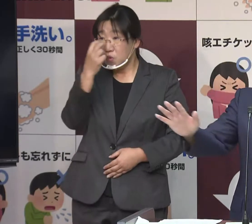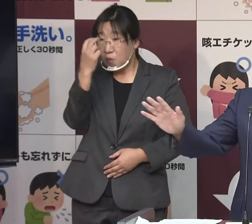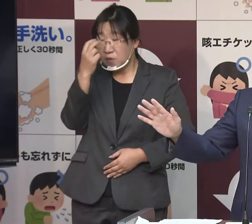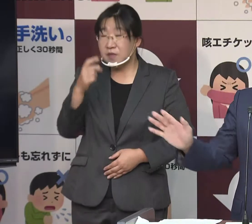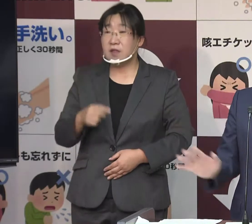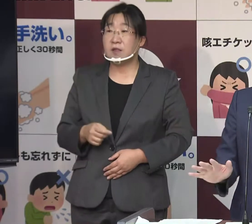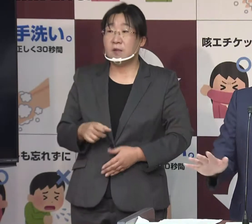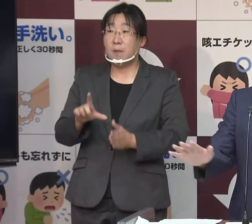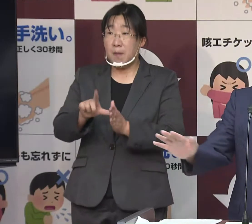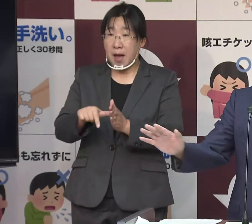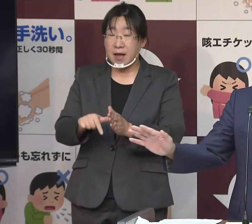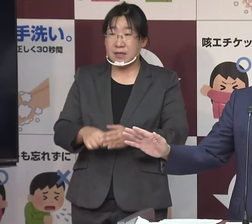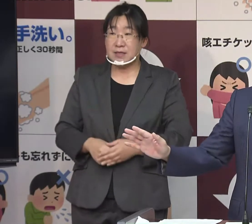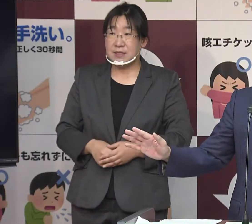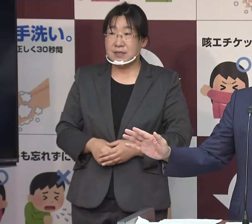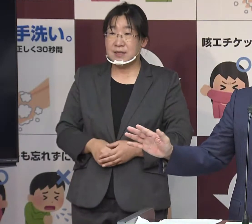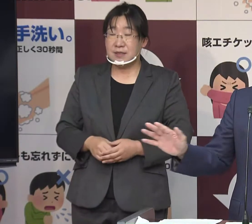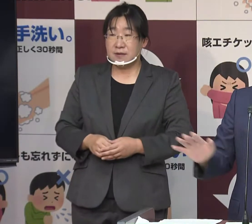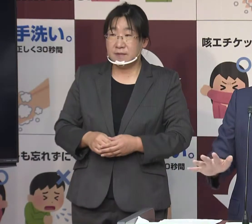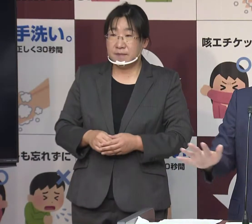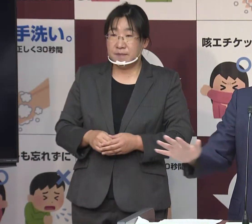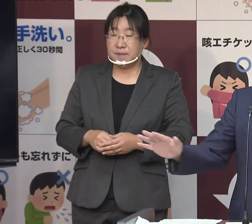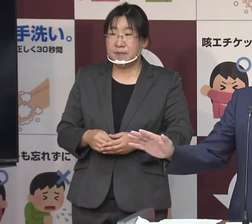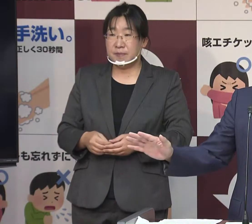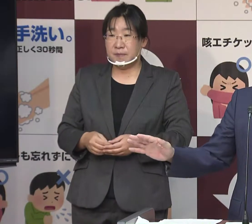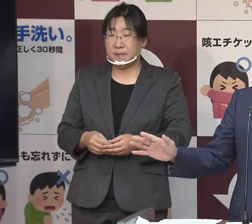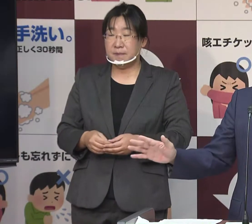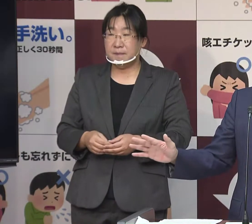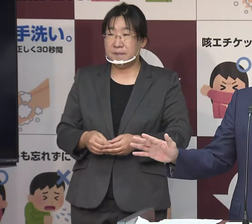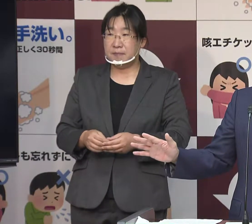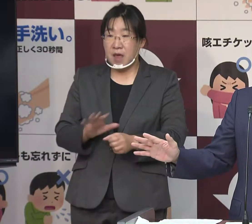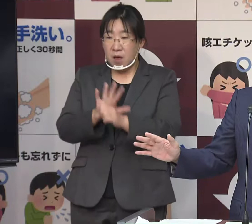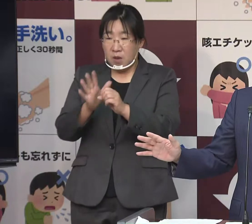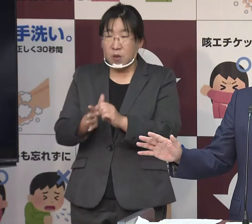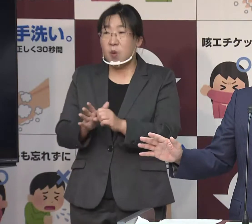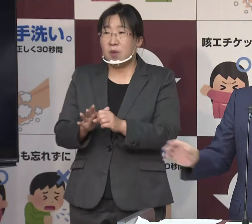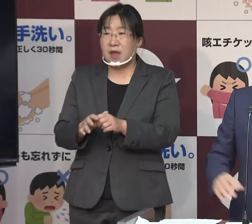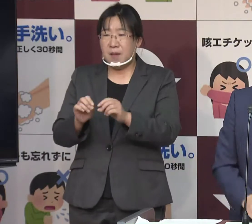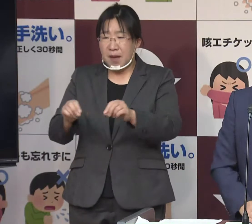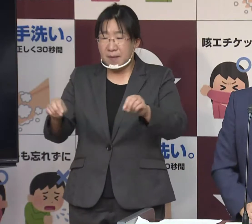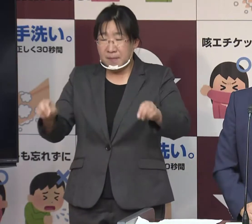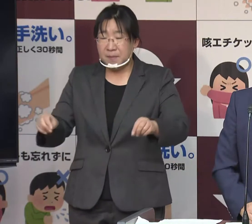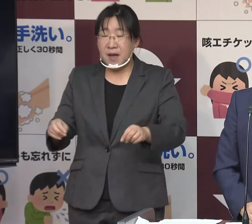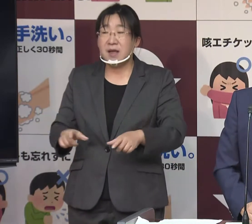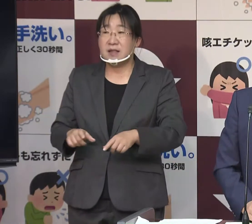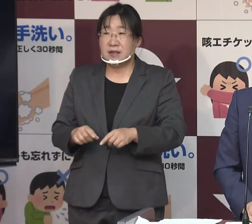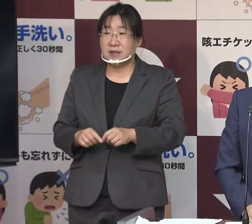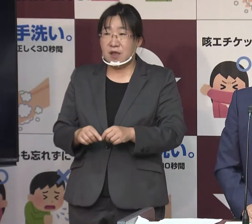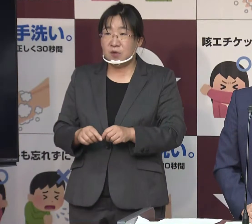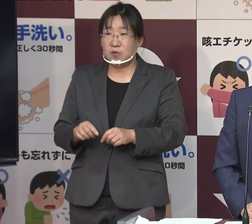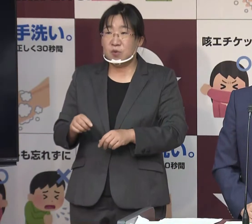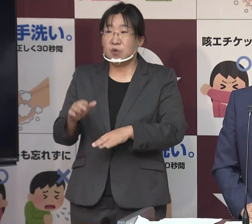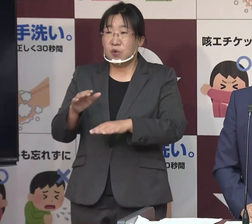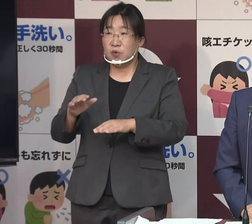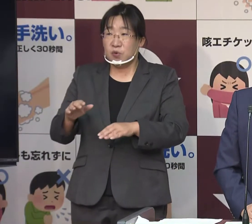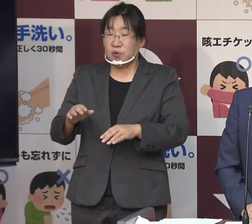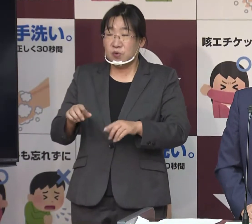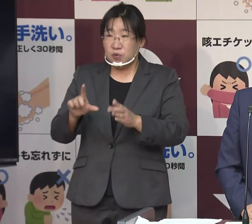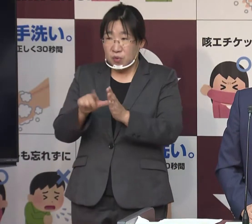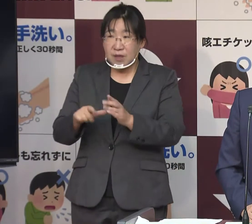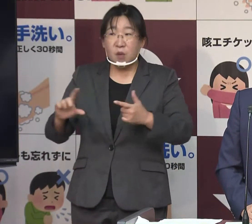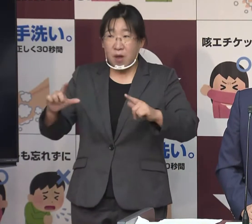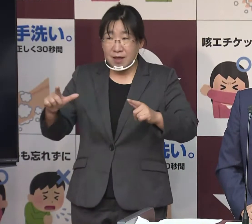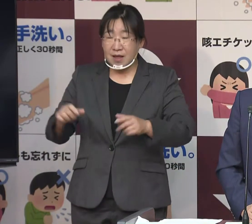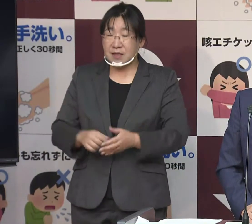店具体に感染が出ているわけではないわけですね。出ているということが確認されているわけではない段階ですので、今の段階で利用客の